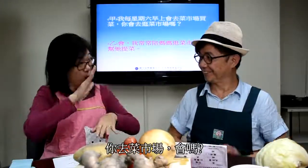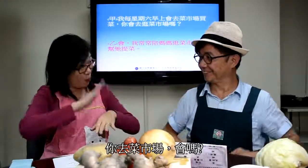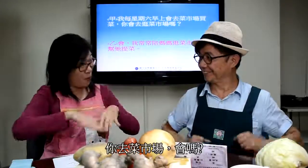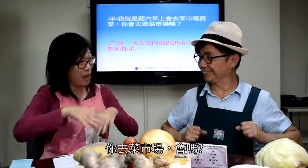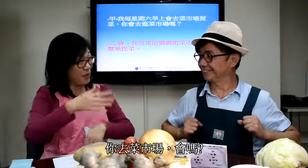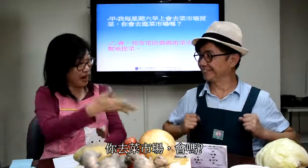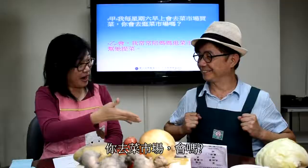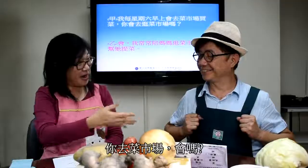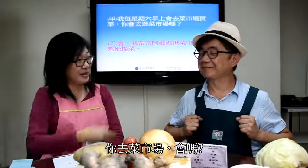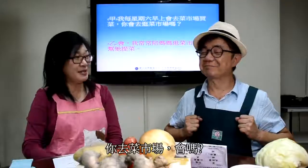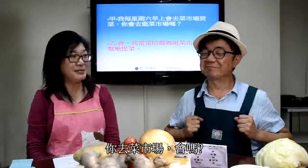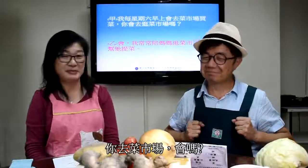会吗？